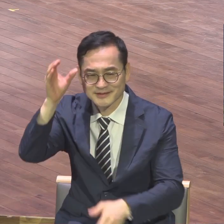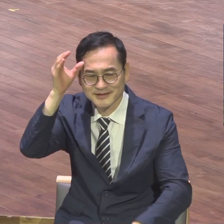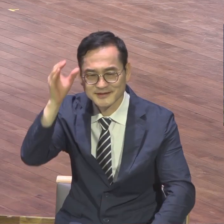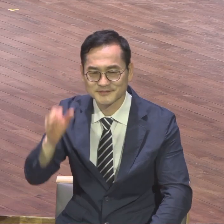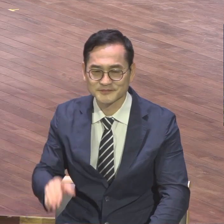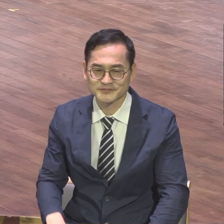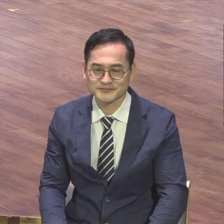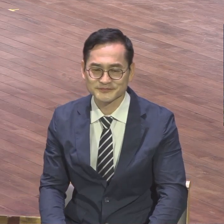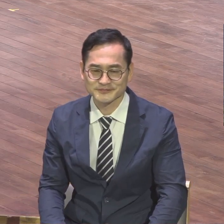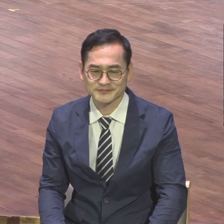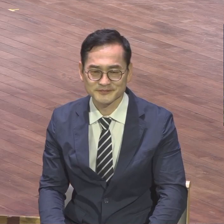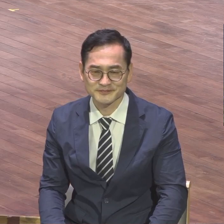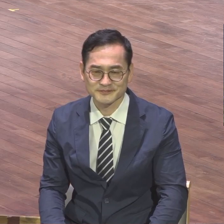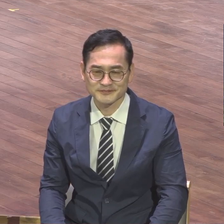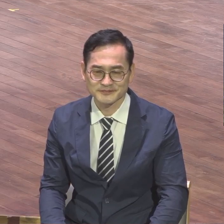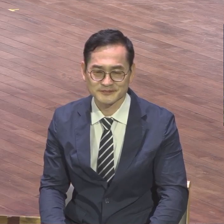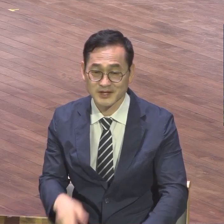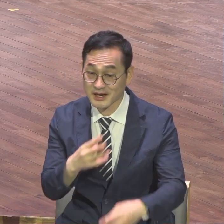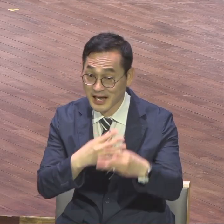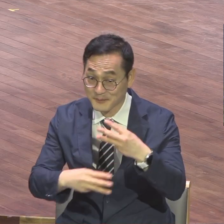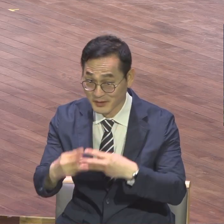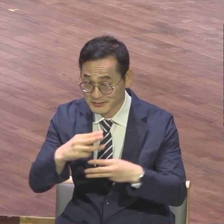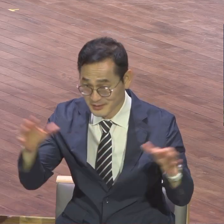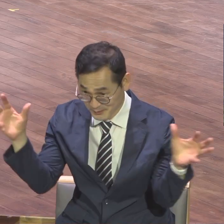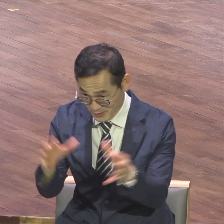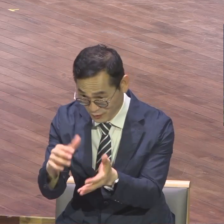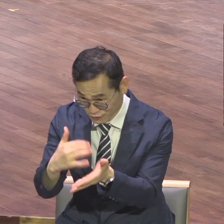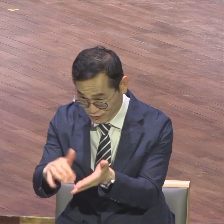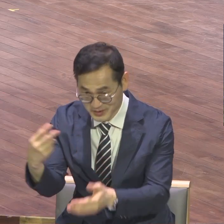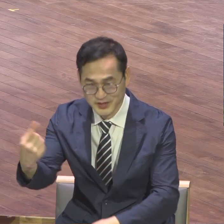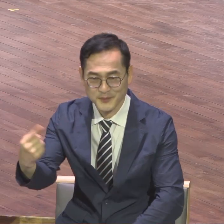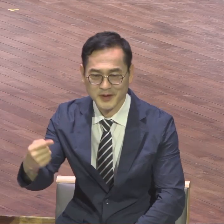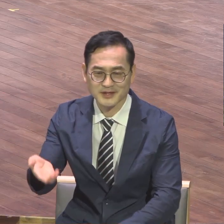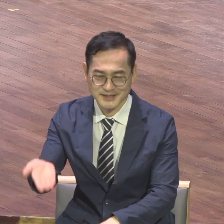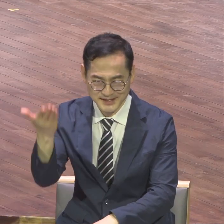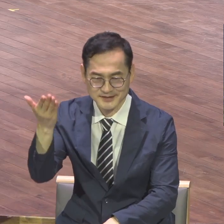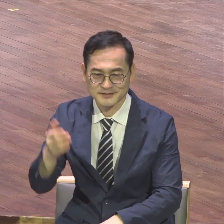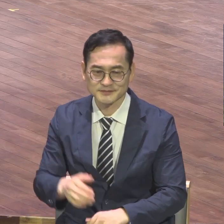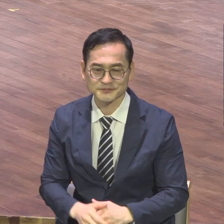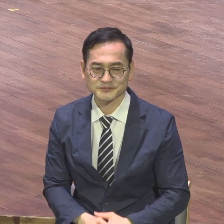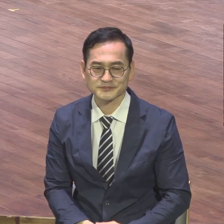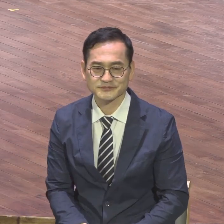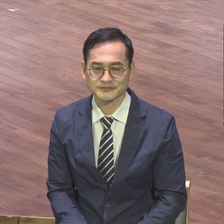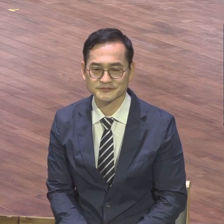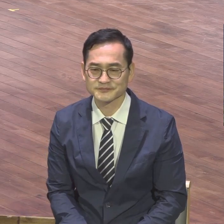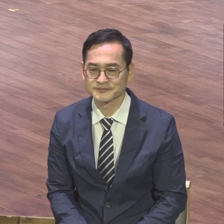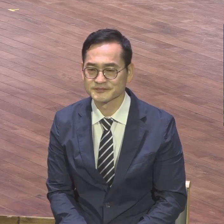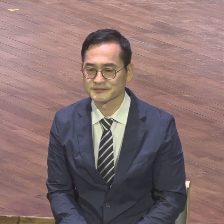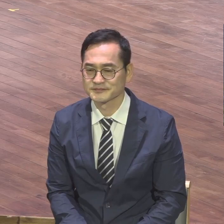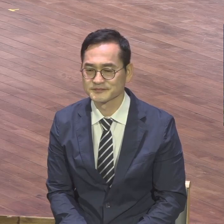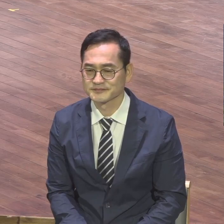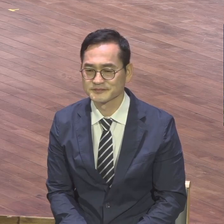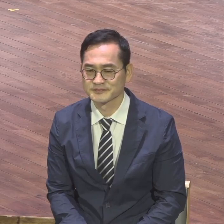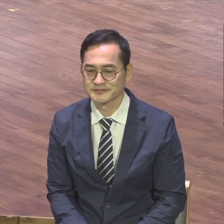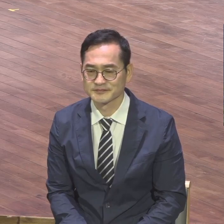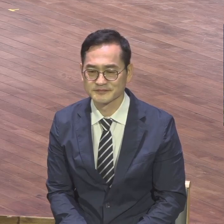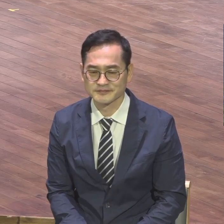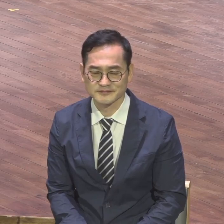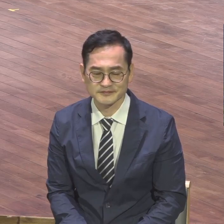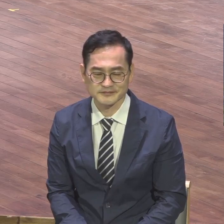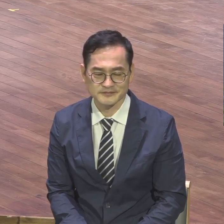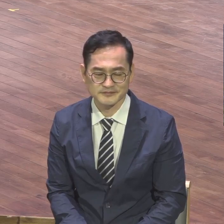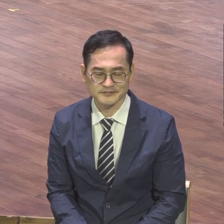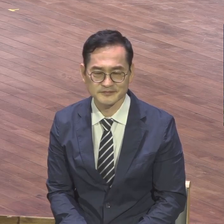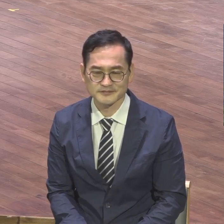우리 렘넌트들 또한 1,000명 이상이 그렇게 다 참여를 그렇게 하게 되었습니다. 이번에 그 바누아트 뉴스